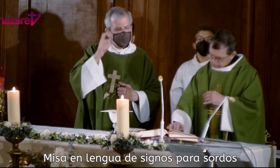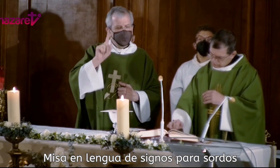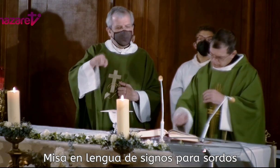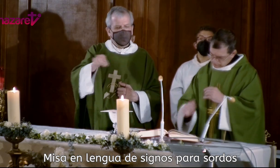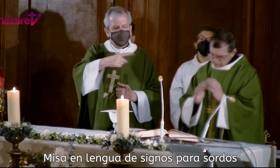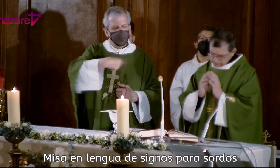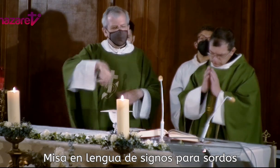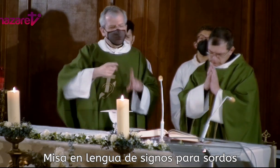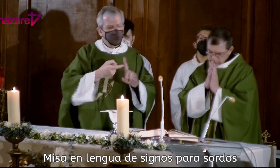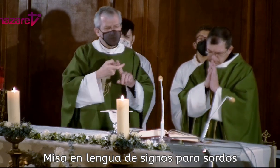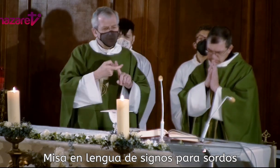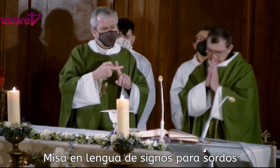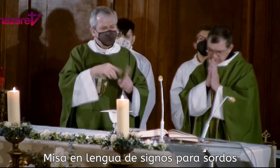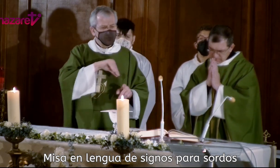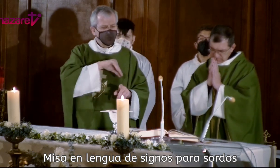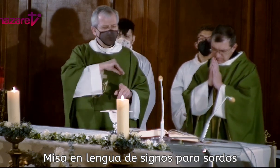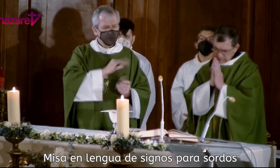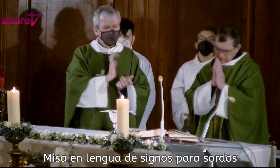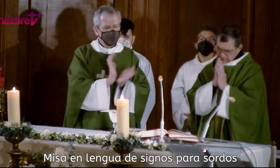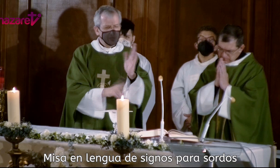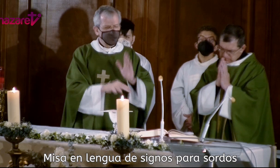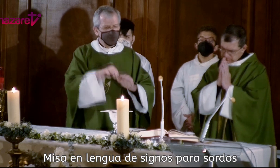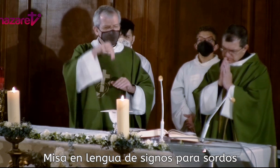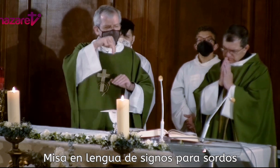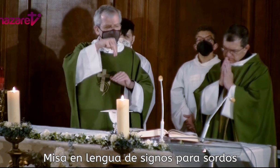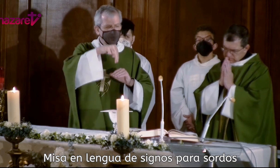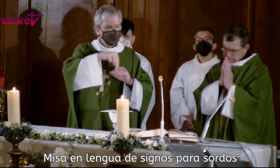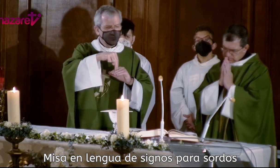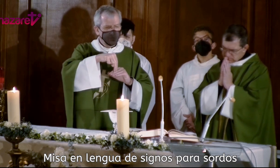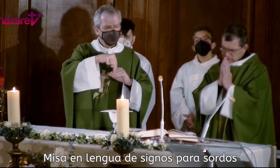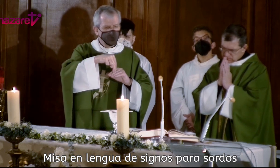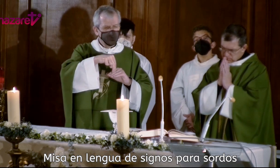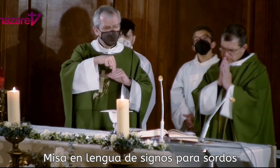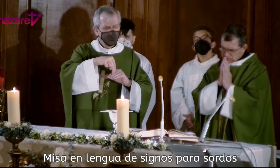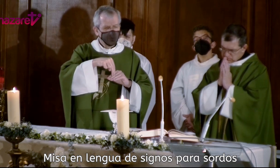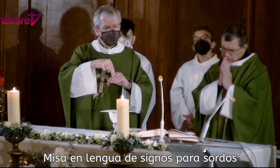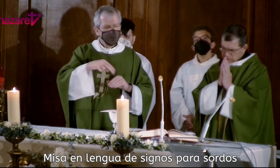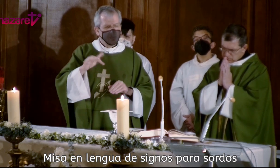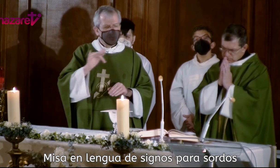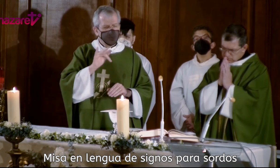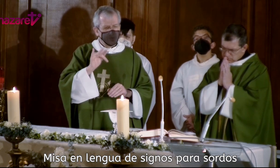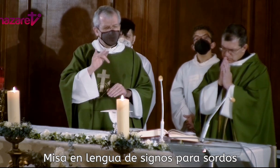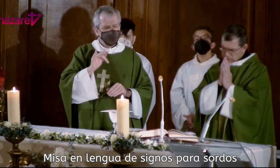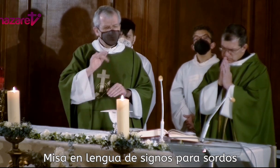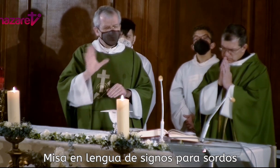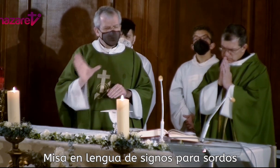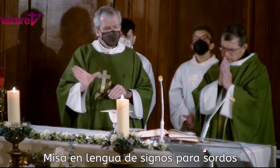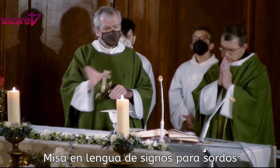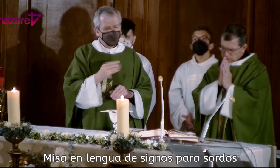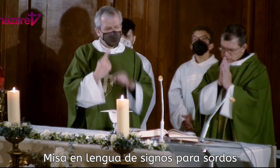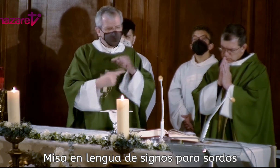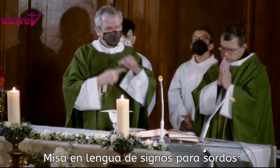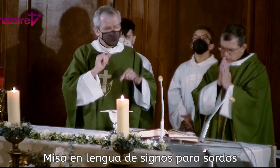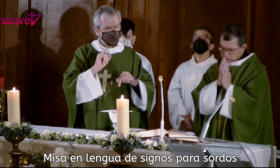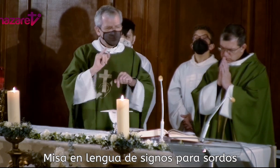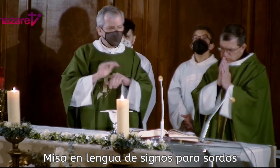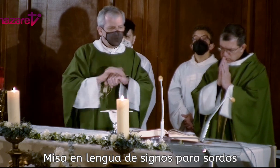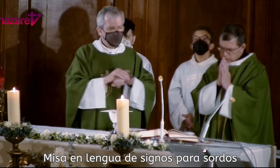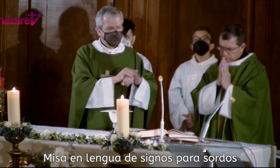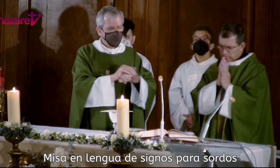Acuérdate también de nuestros hermanos que durmieron en la esperanza de la resurrección, de Fernando, de todos nuestros familiares y